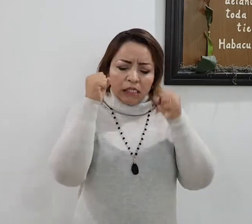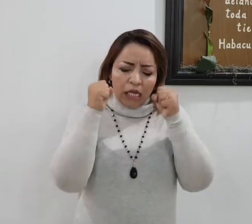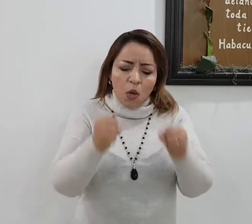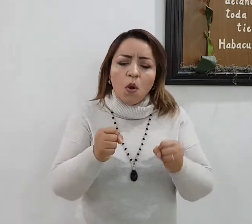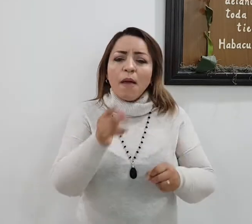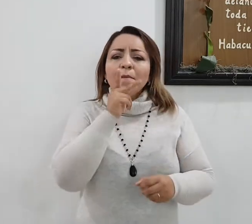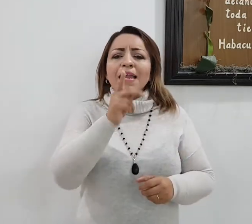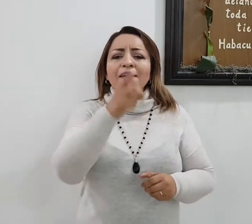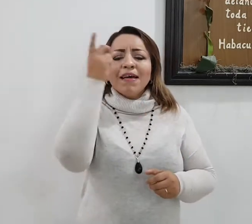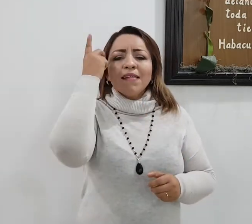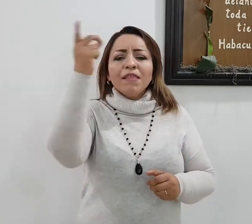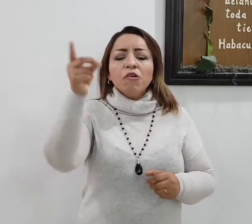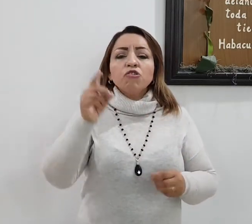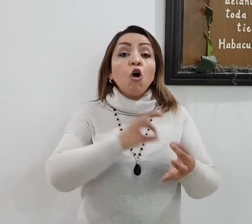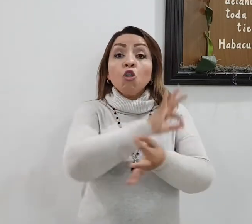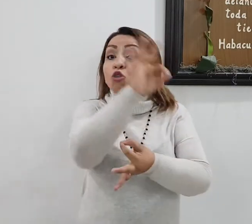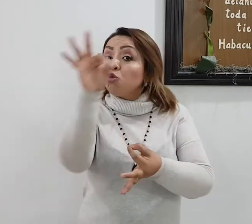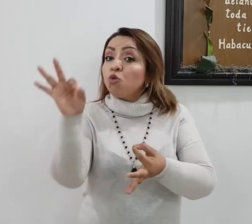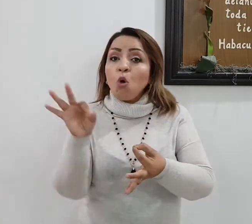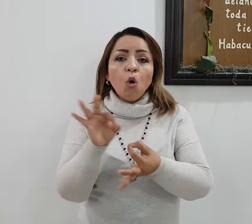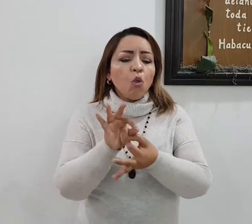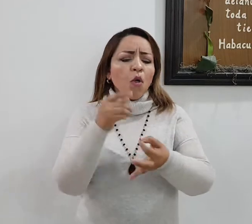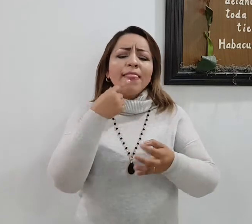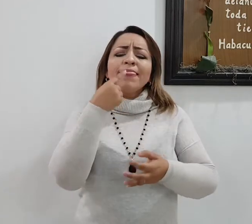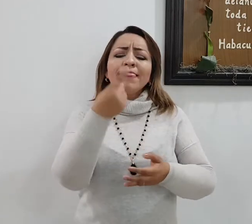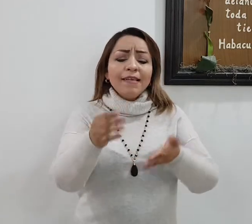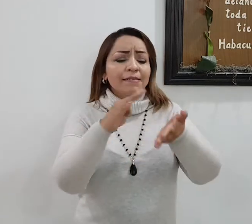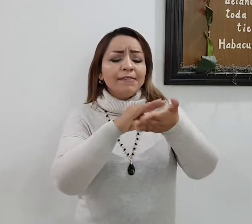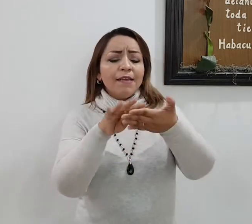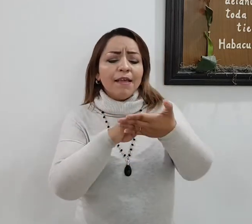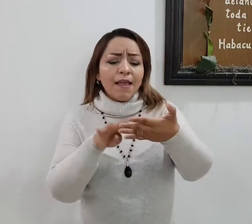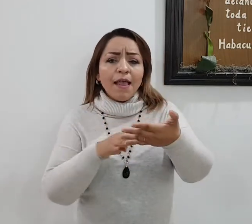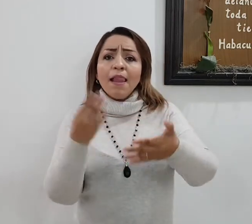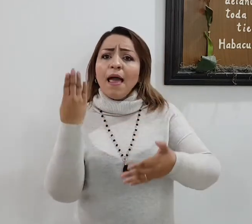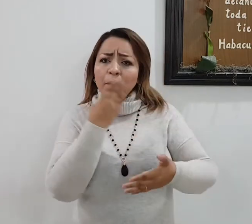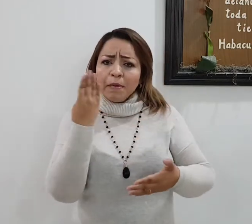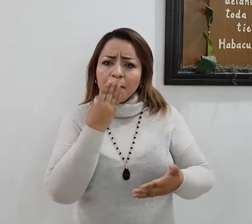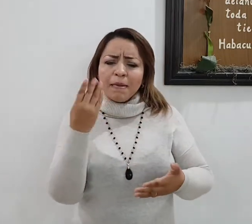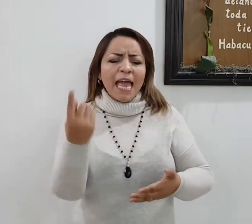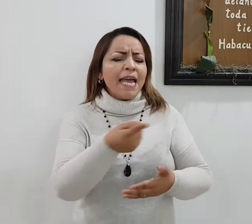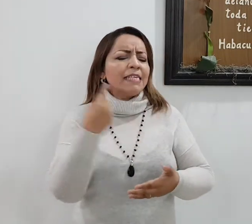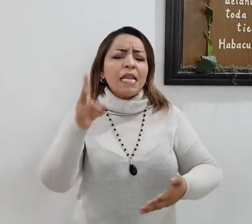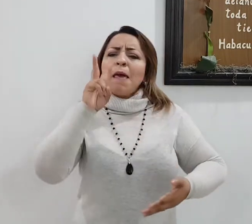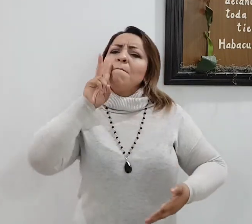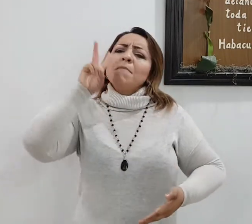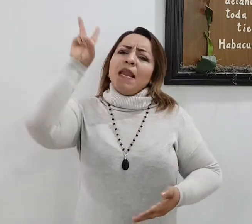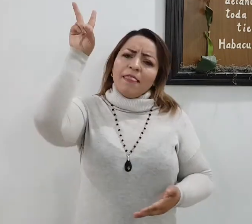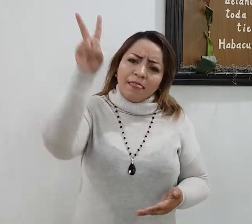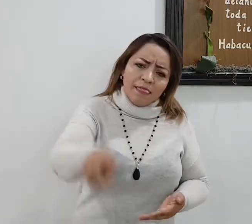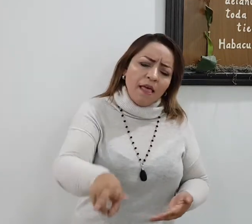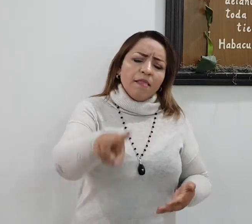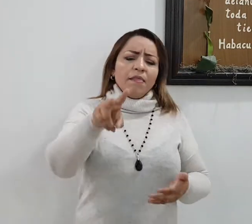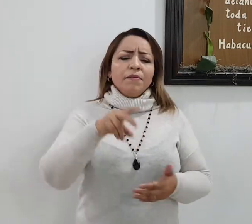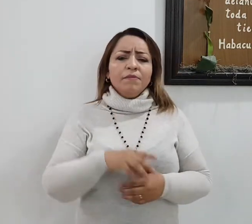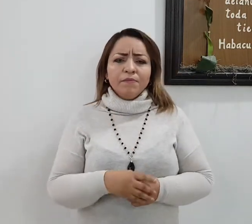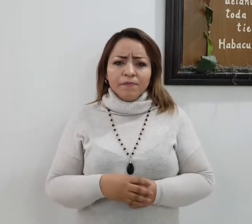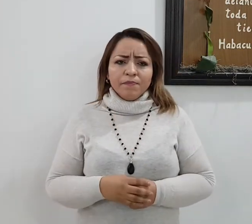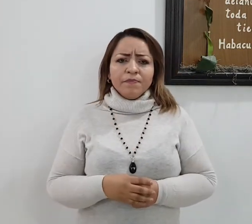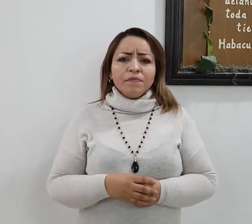lo que Dios quiso decirnos, y puso tanta atención en ello que quiso dejárnoslo así por escrito. Y aunque ha pasado por